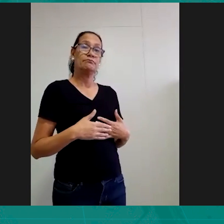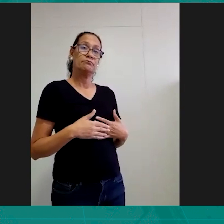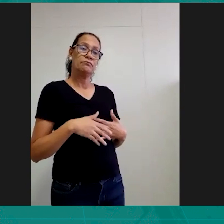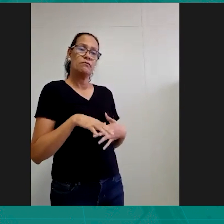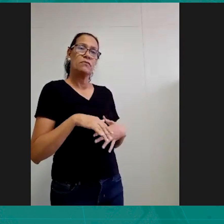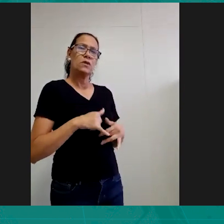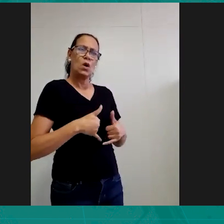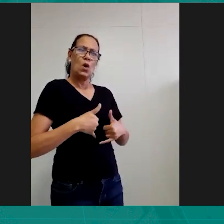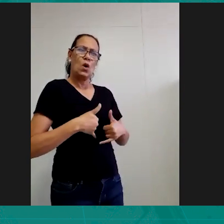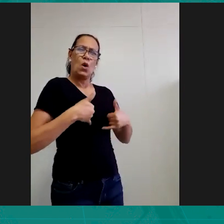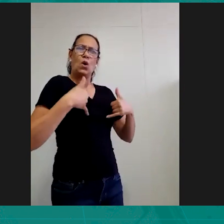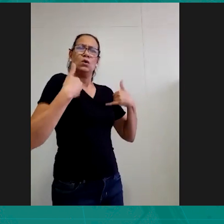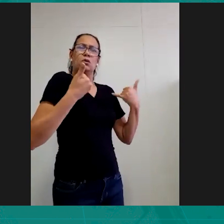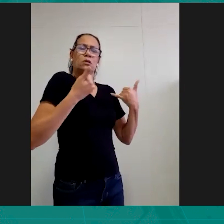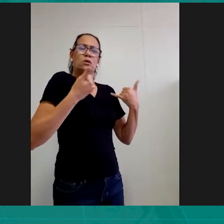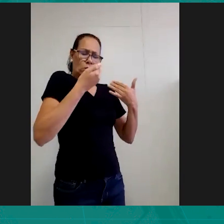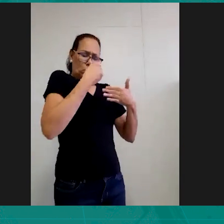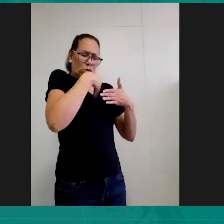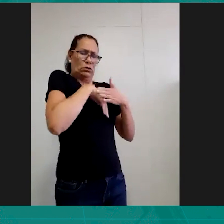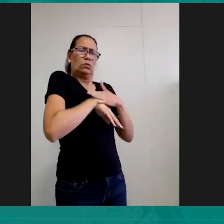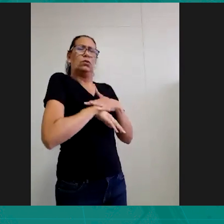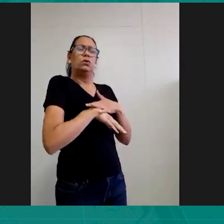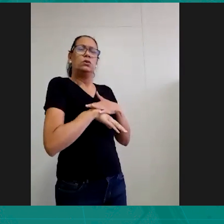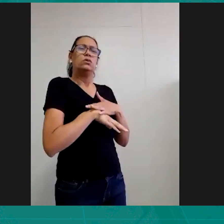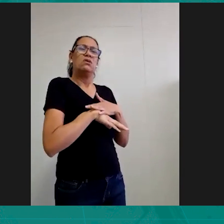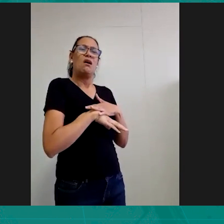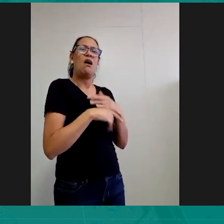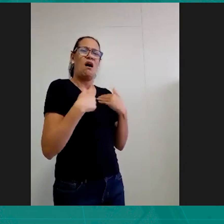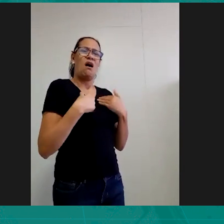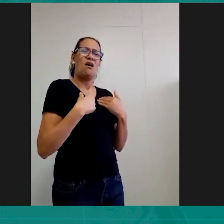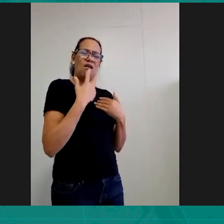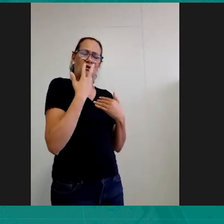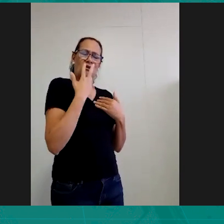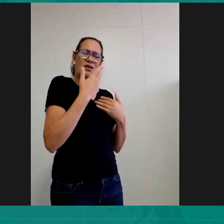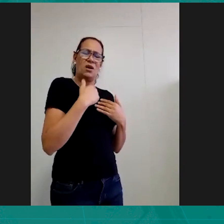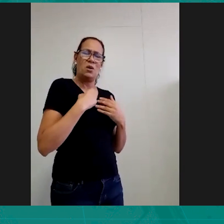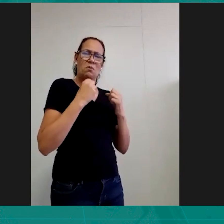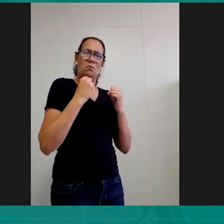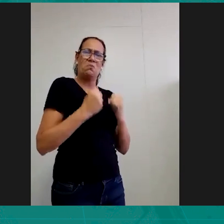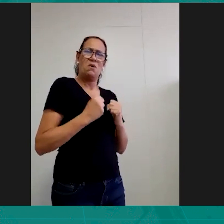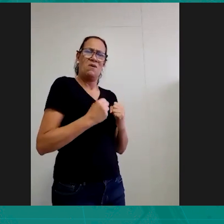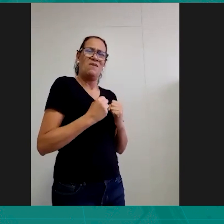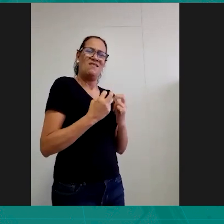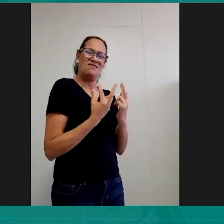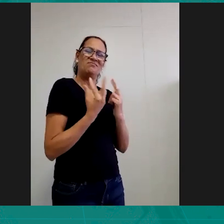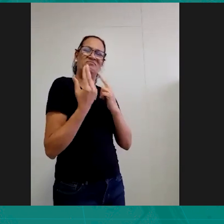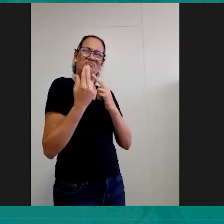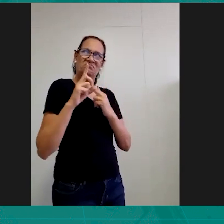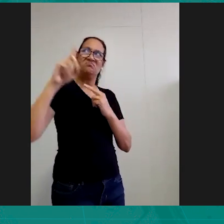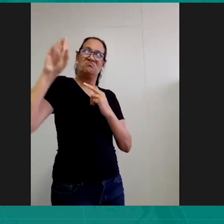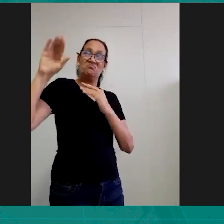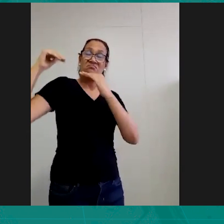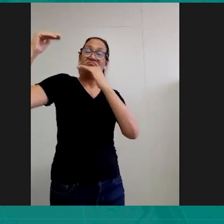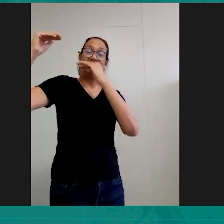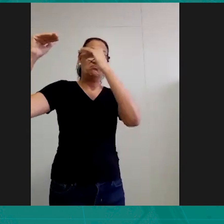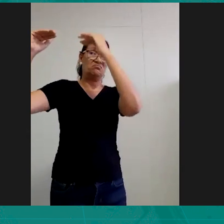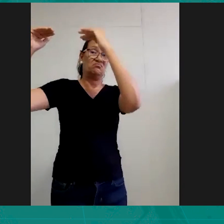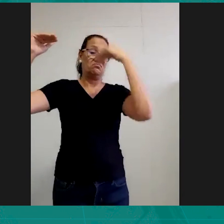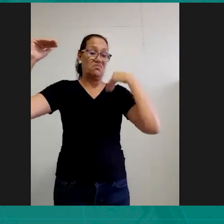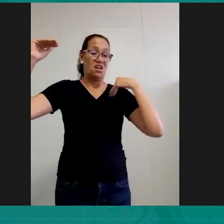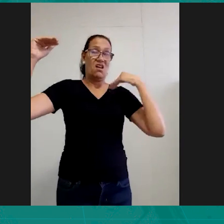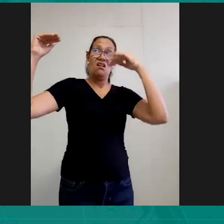orgulho entrou no seu coração, ele achou que podia ser igual ao Deus Altíssimo, né?